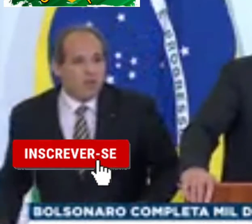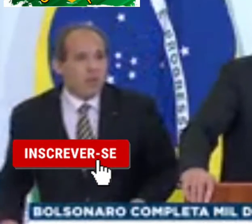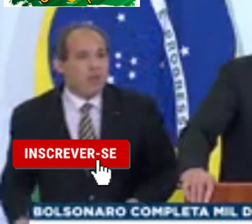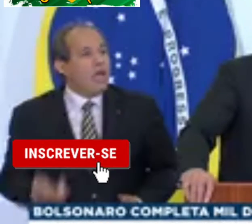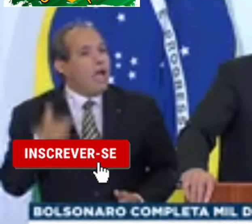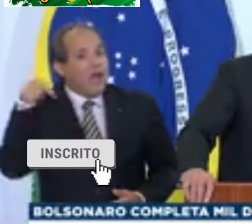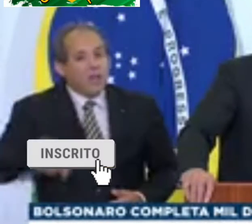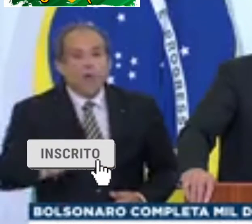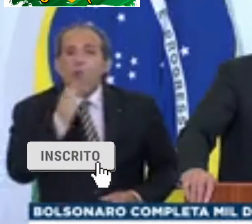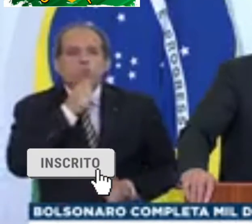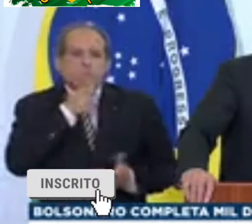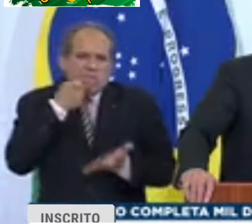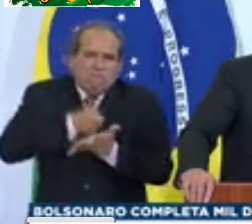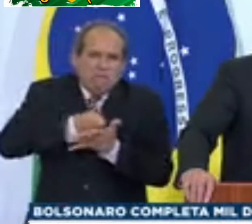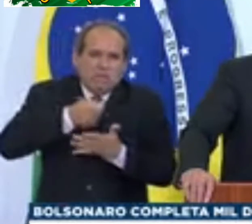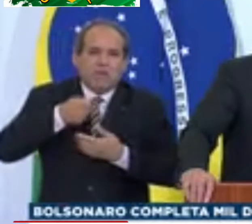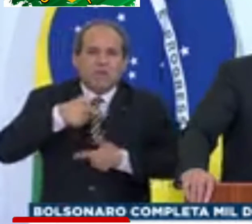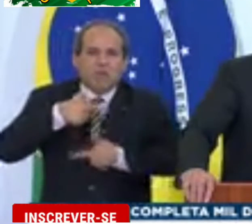pressão.